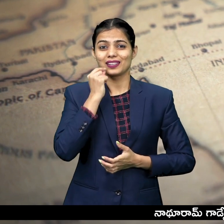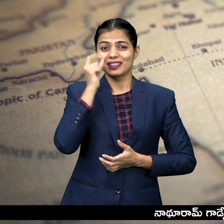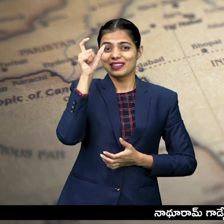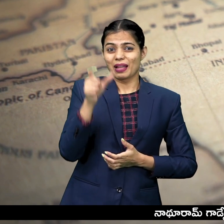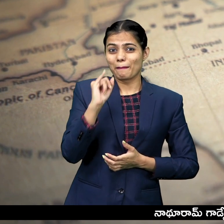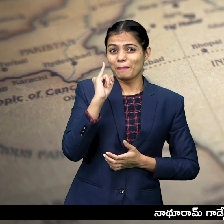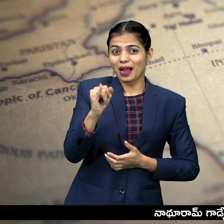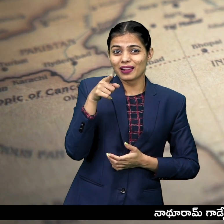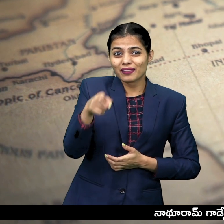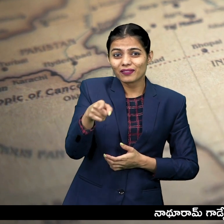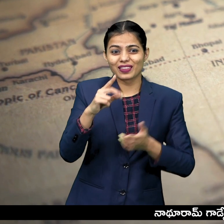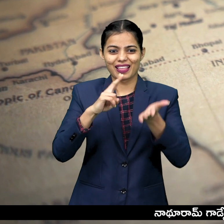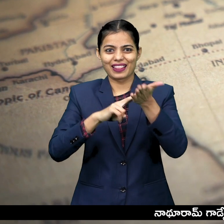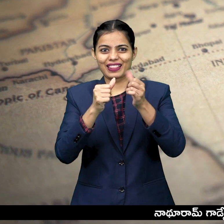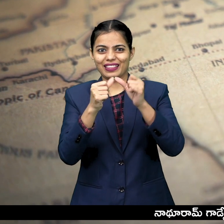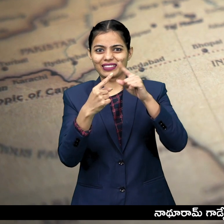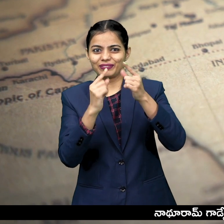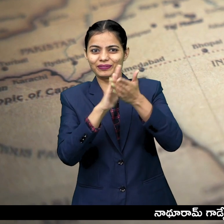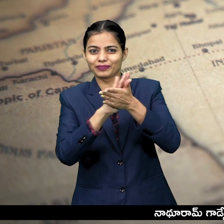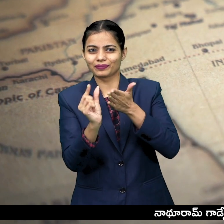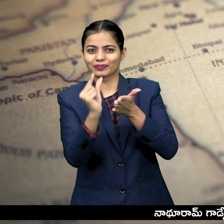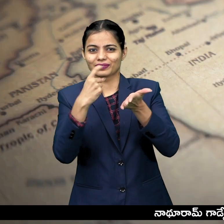నాథూరామ్ గాడ్సే హిందూ మహాసభలో సభ్యుడు.